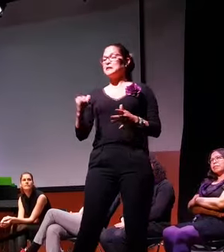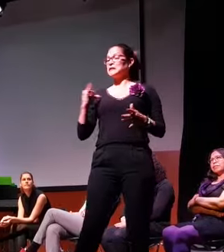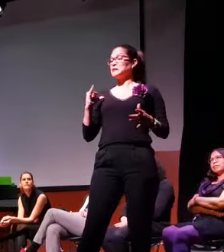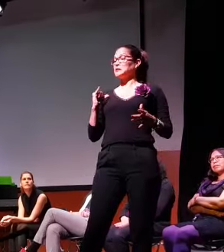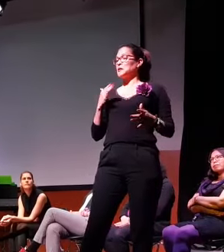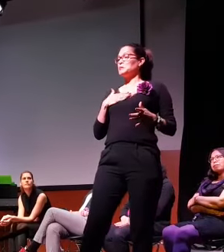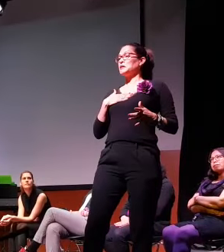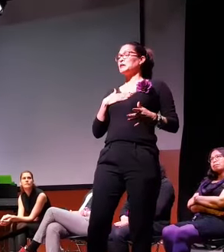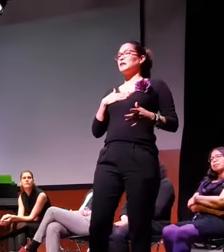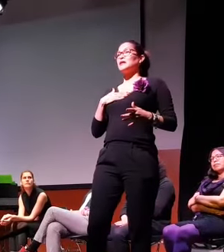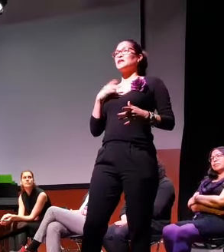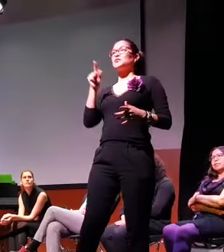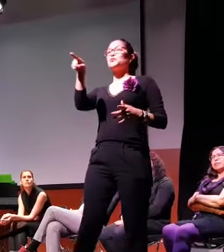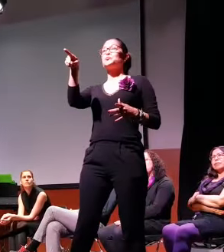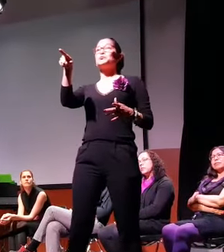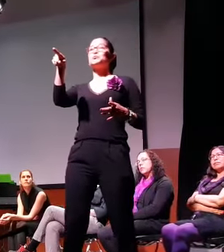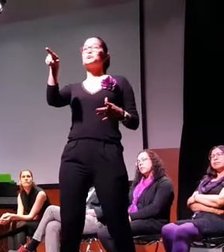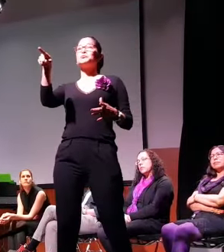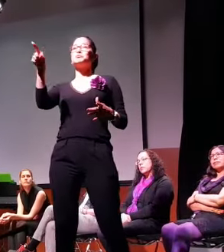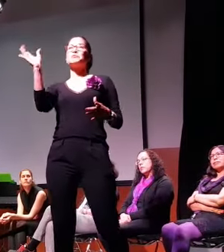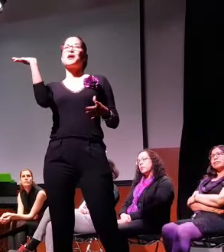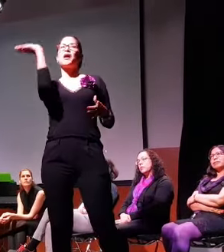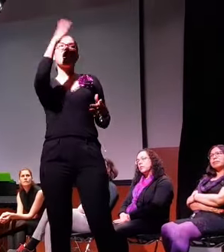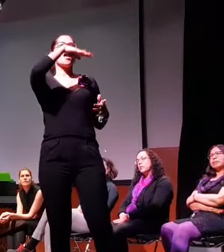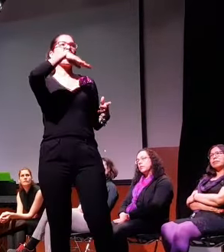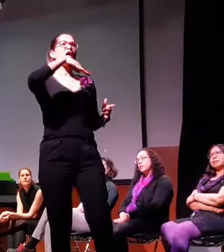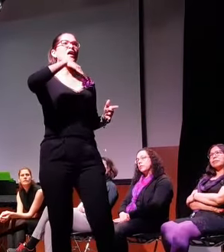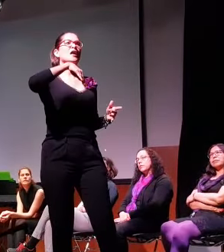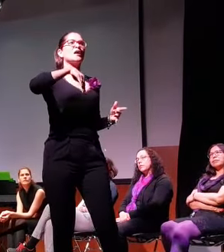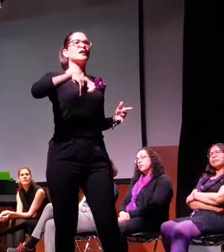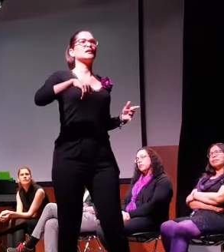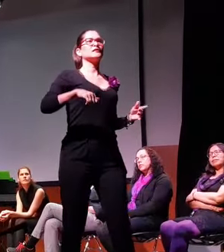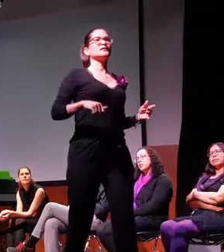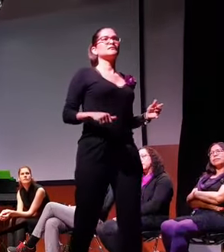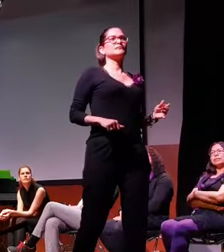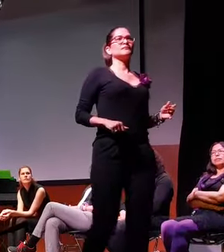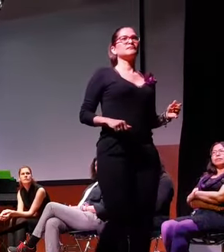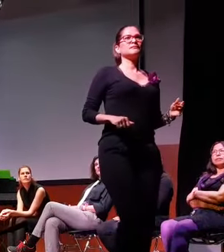Ante mi respiración te muestras ausente.